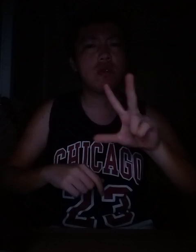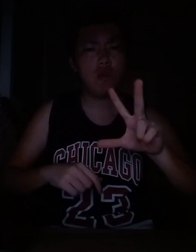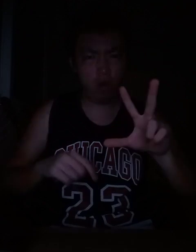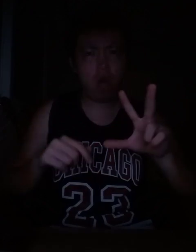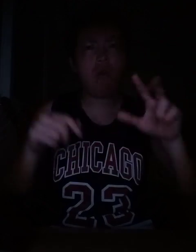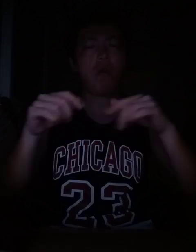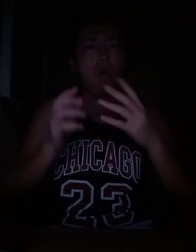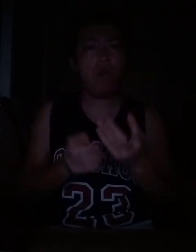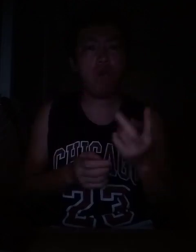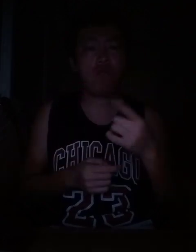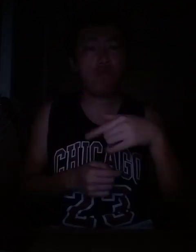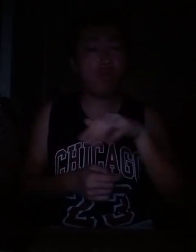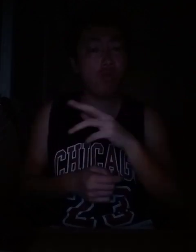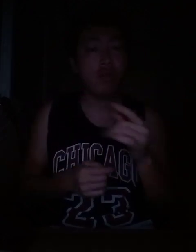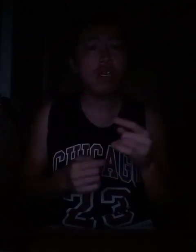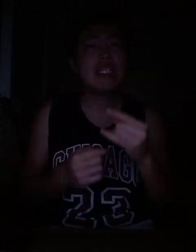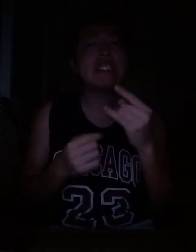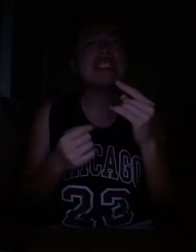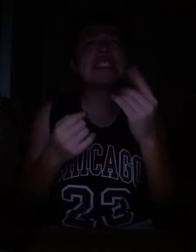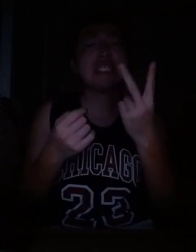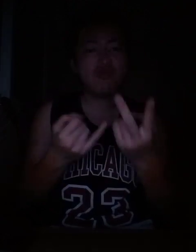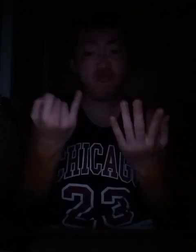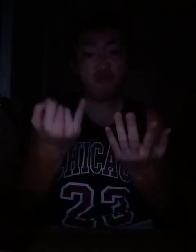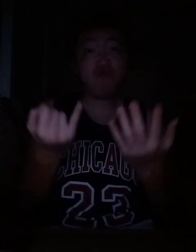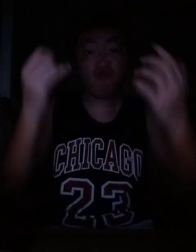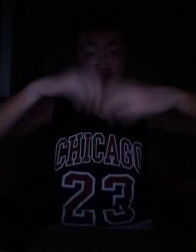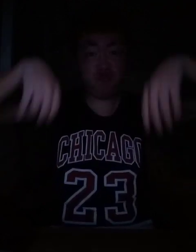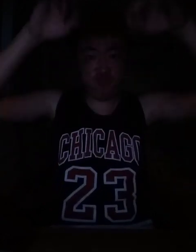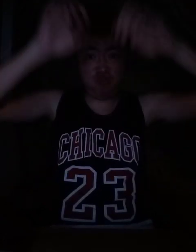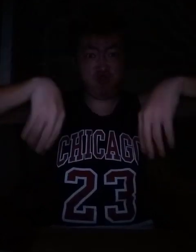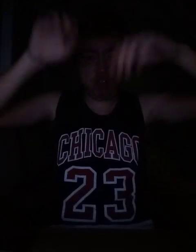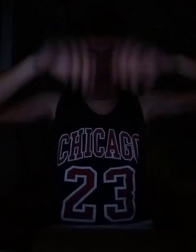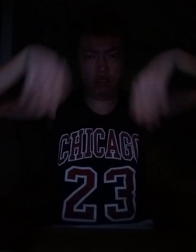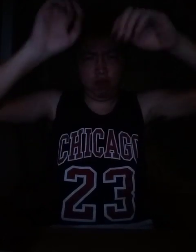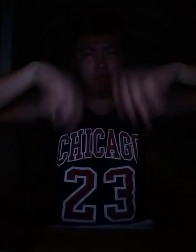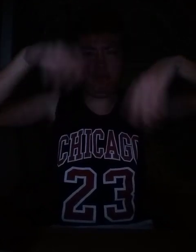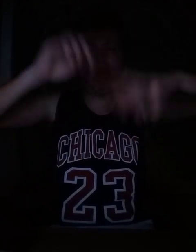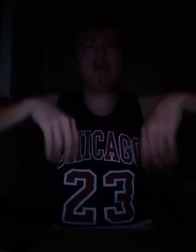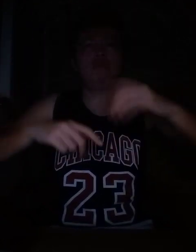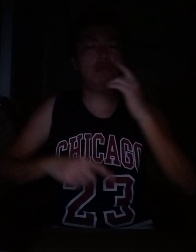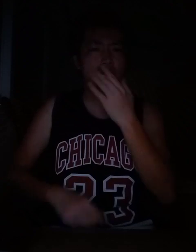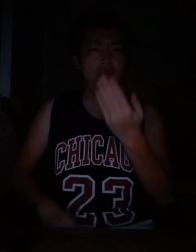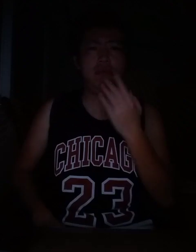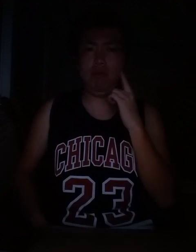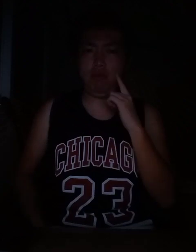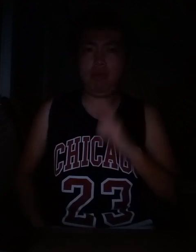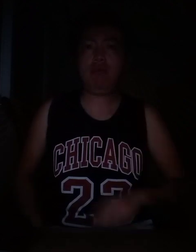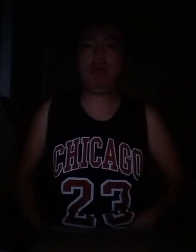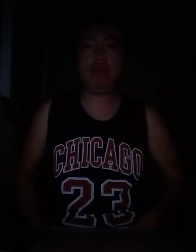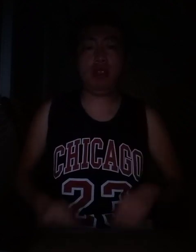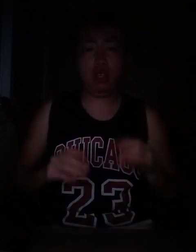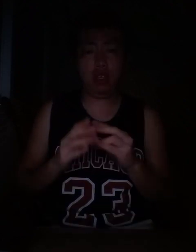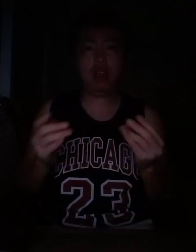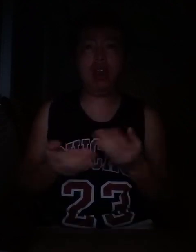300mm, 강원 영동에는 최고 600mm 이상의 폭우가 쏟아질 것으로 보입니다. 제주 성산항에서